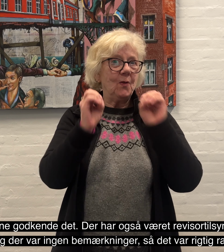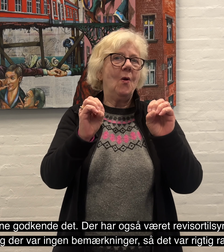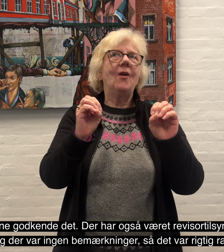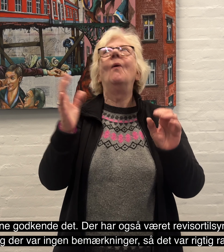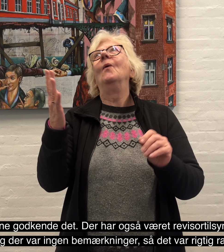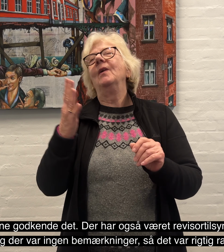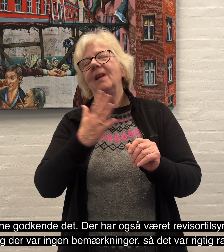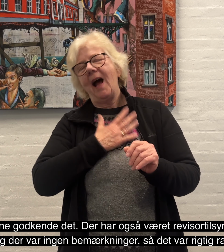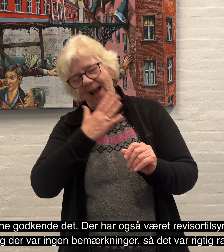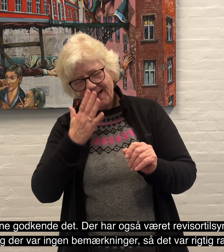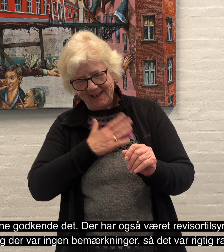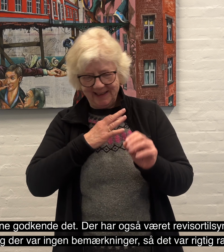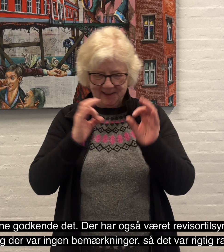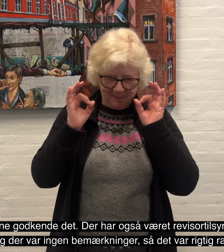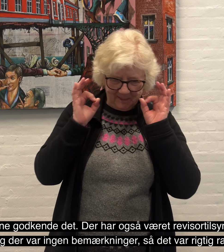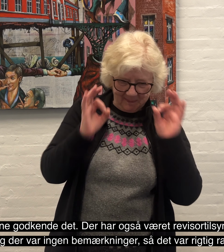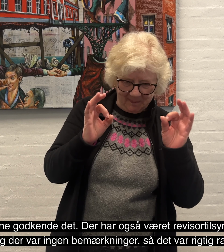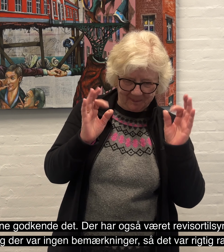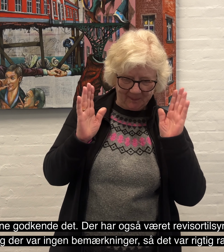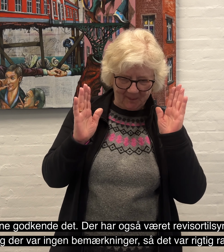ingen bemærkninger. Så det var rigtig rart.